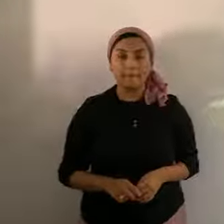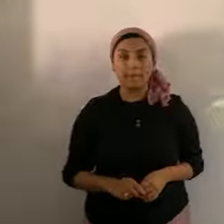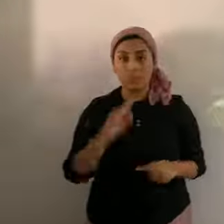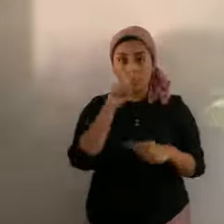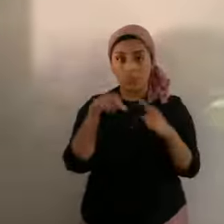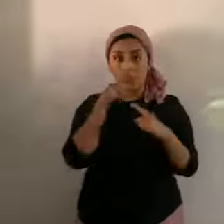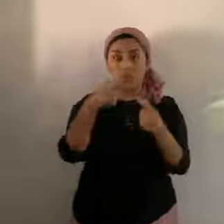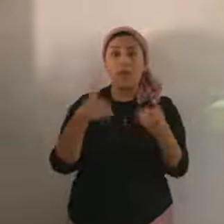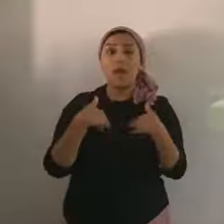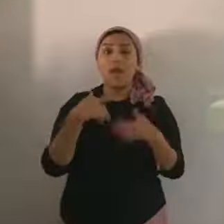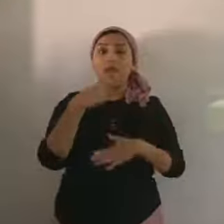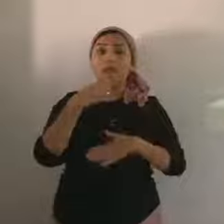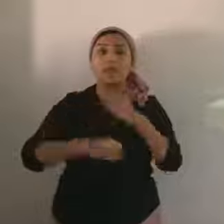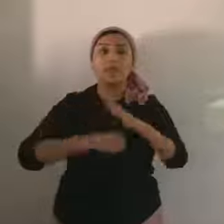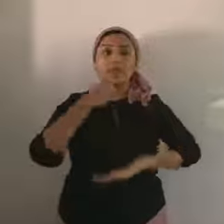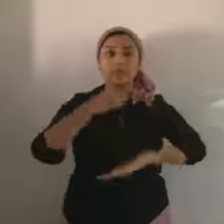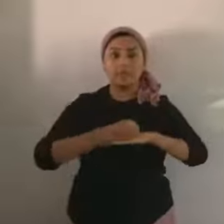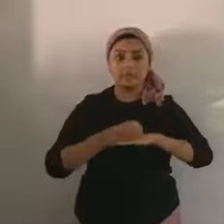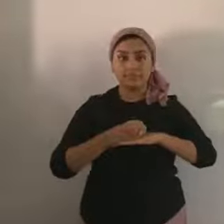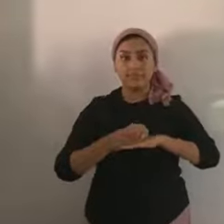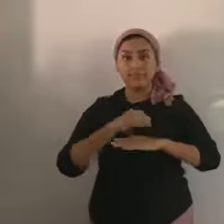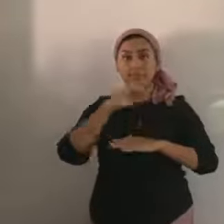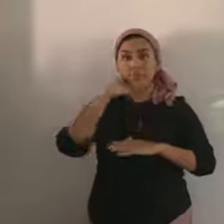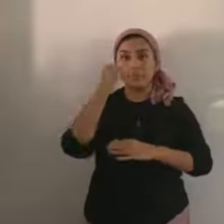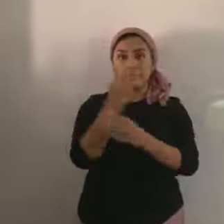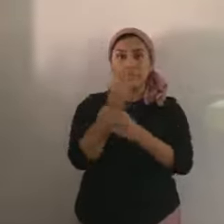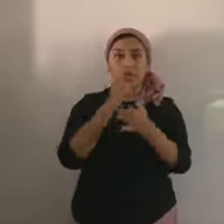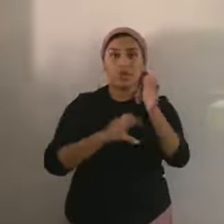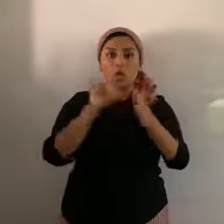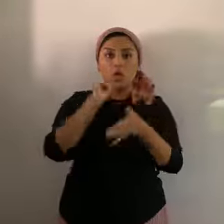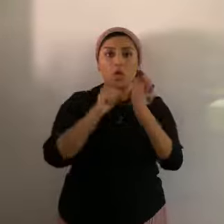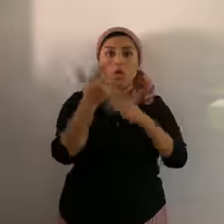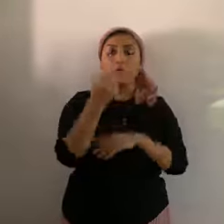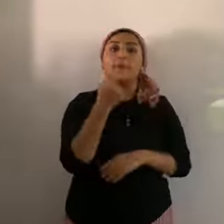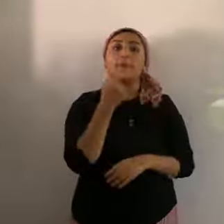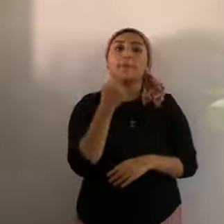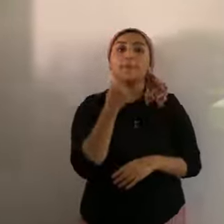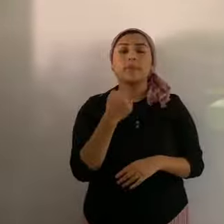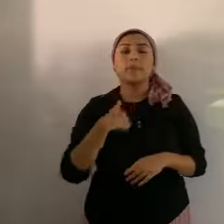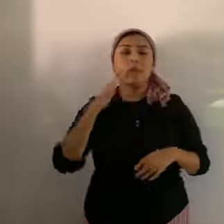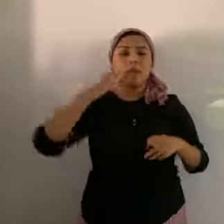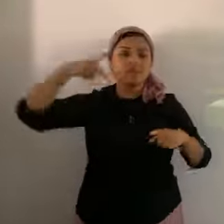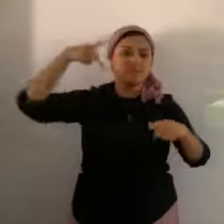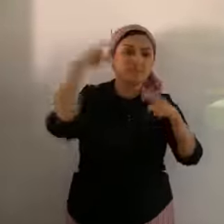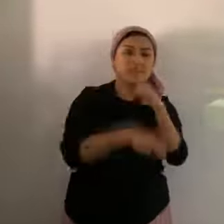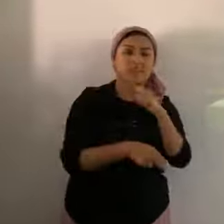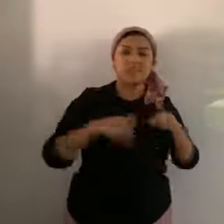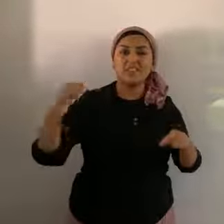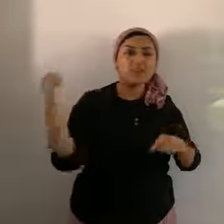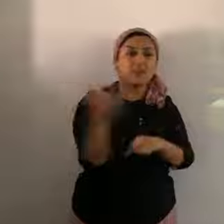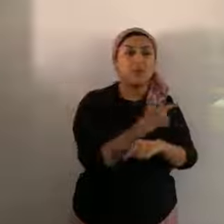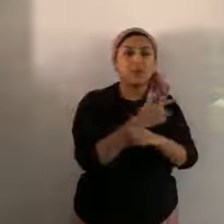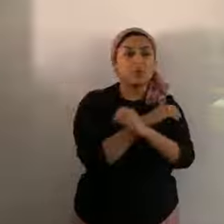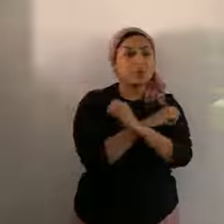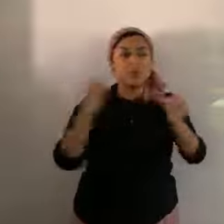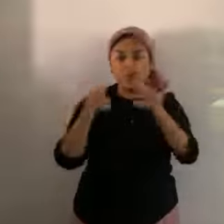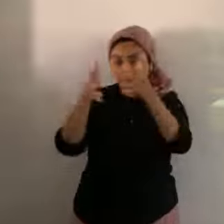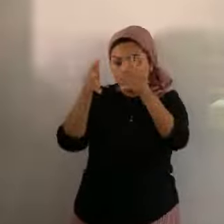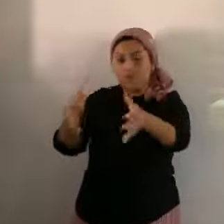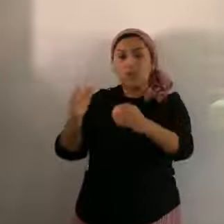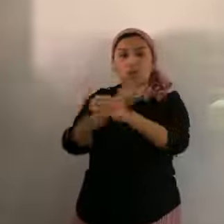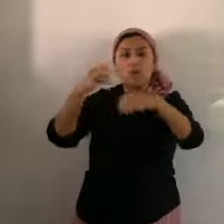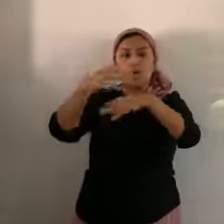Cuando lo tengan me dicen un amén. Jeremías 8, 13 dice: los cortaré del todo, dice Yahweh, no quedarán uvas en la vid,